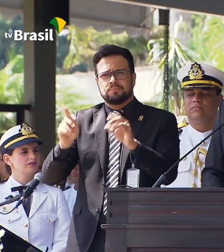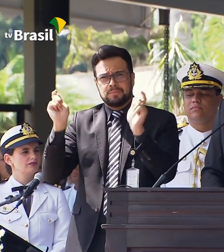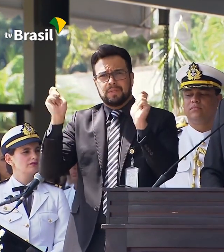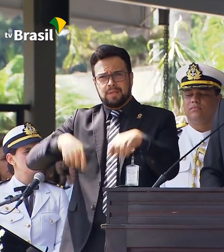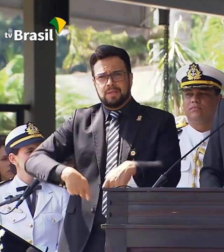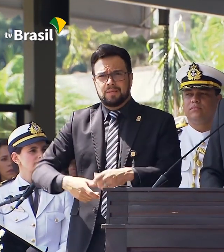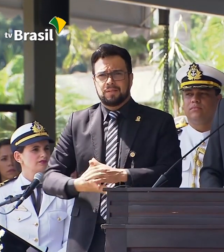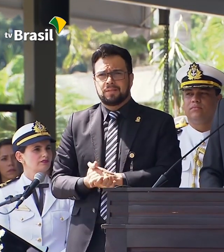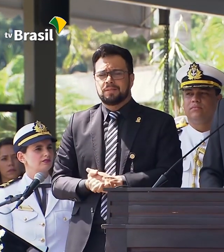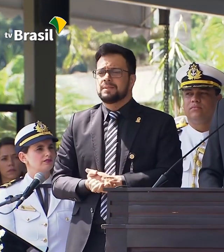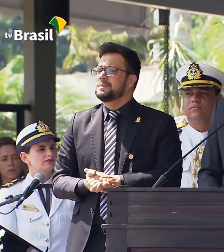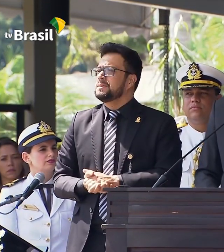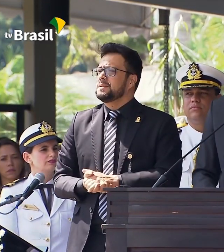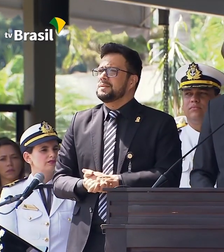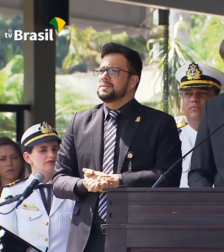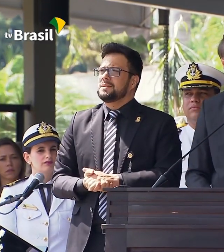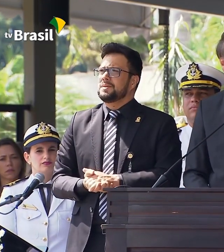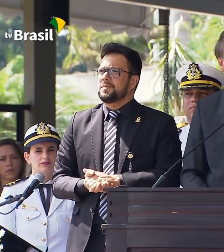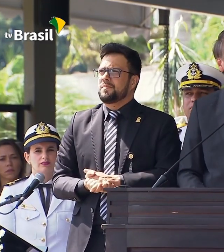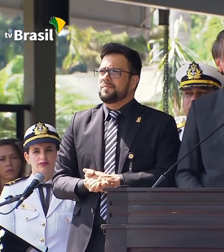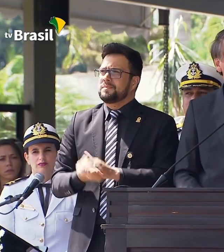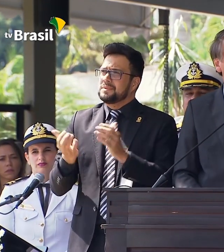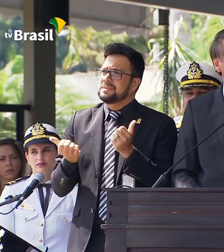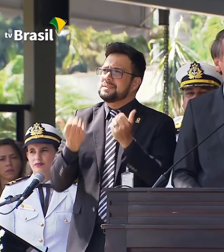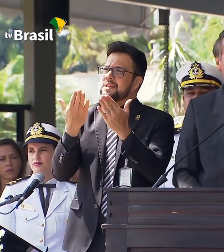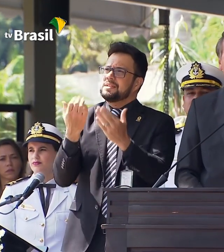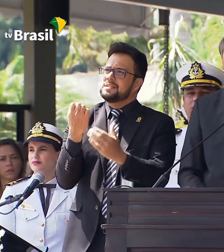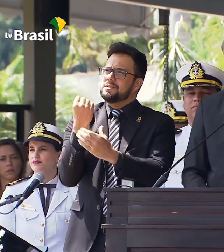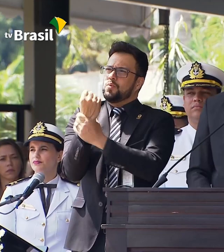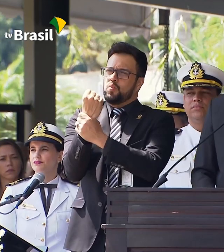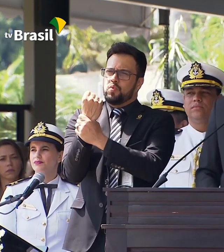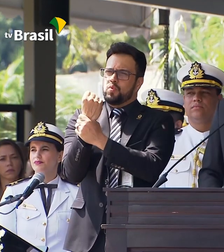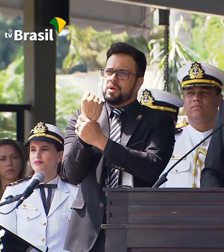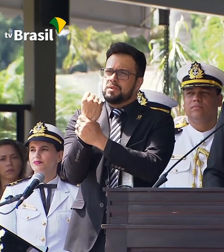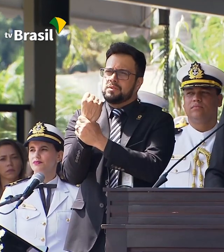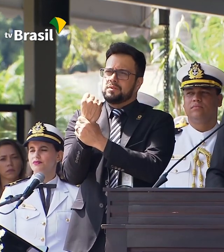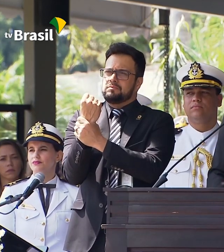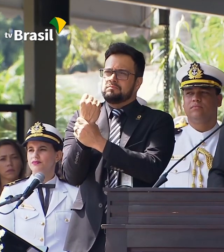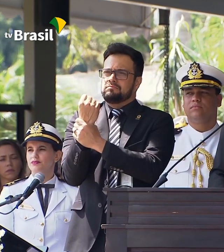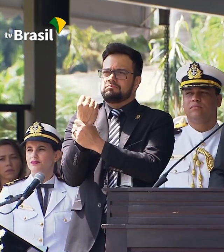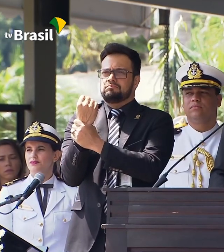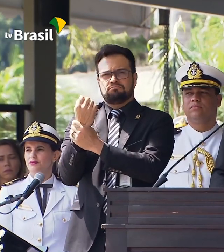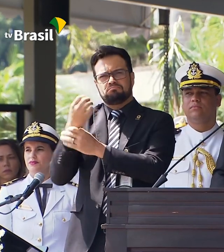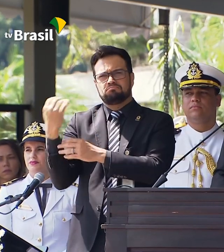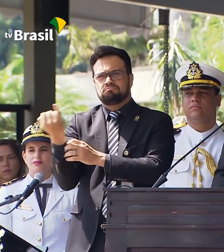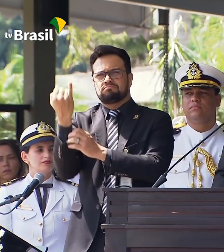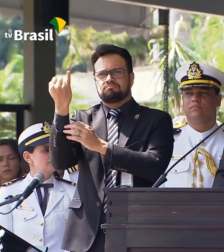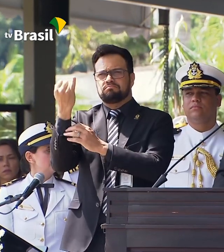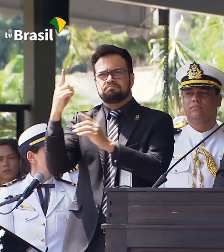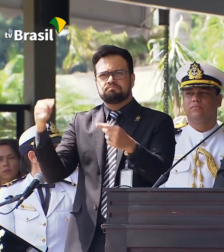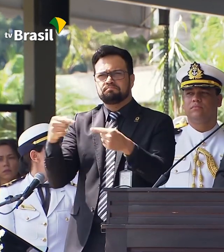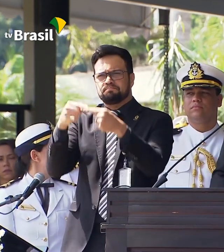possam fornecer a segurança devida para o progresso da nossa nação.